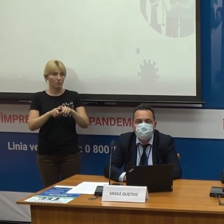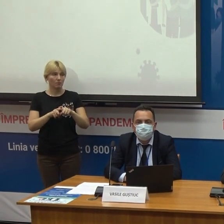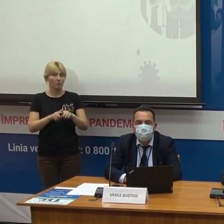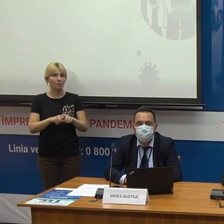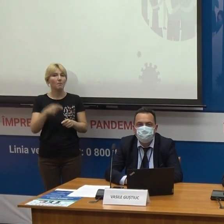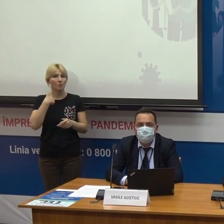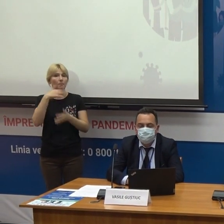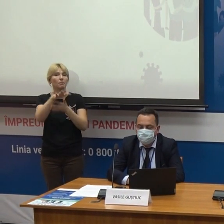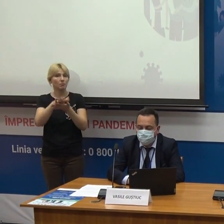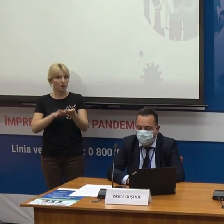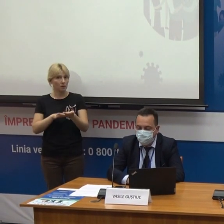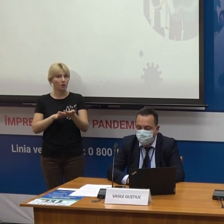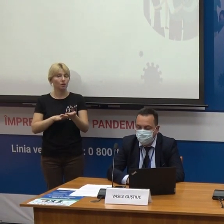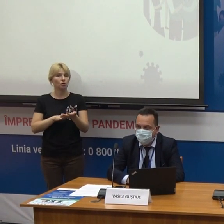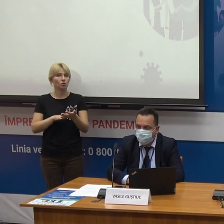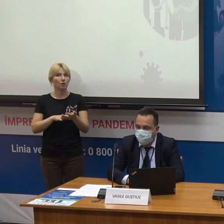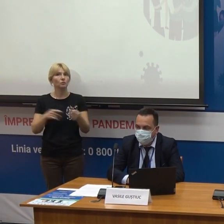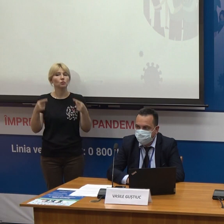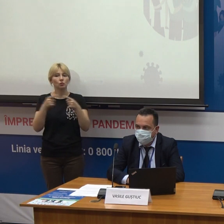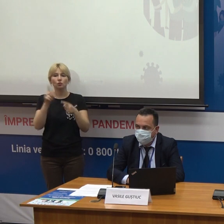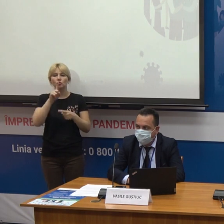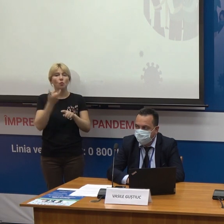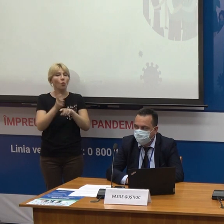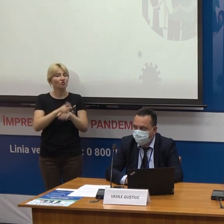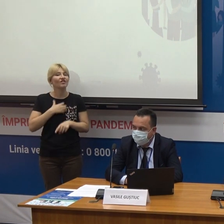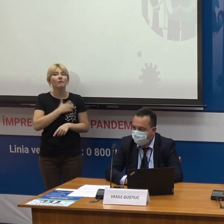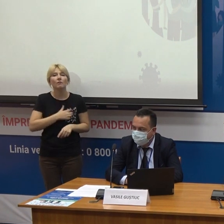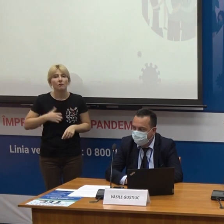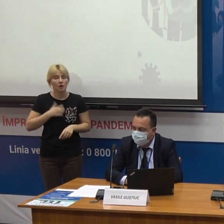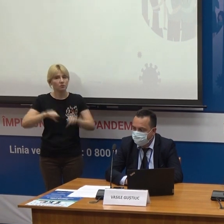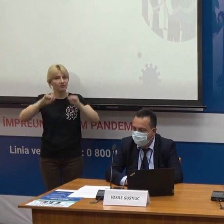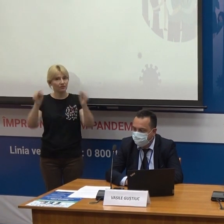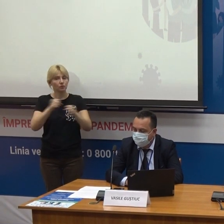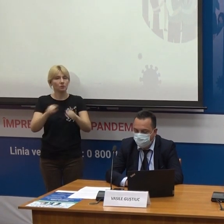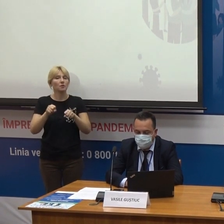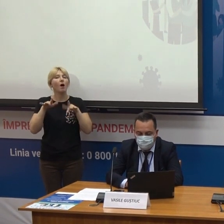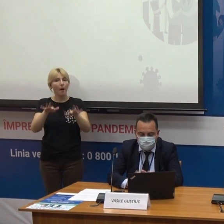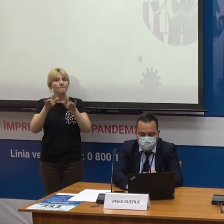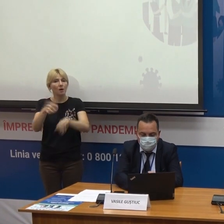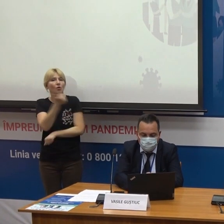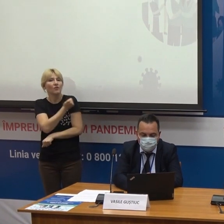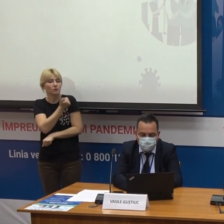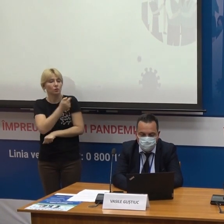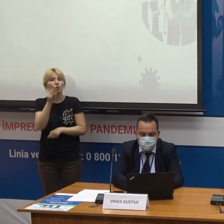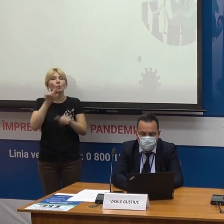în continuare, precizăm că este foarte important să accelerăm campania de vaccinare și să creștem gradul de acceptare